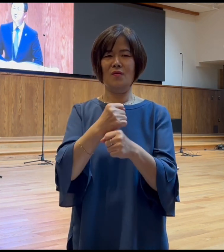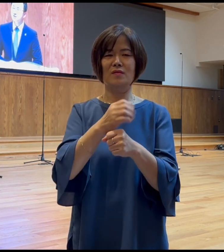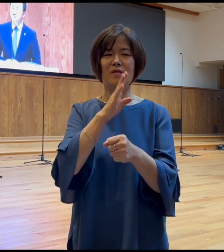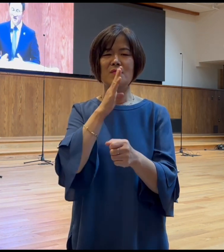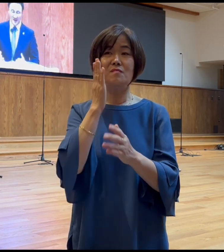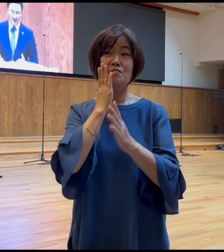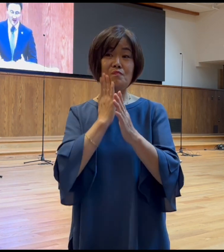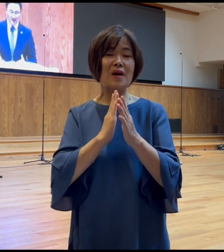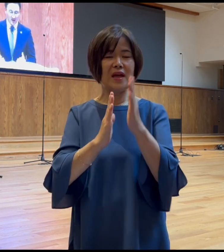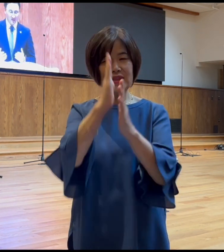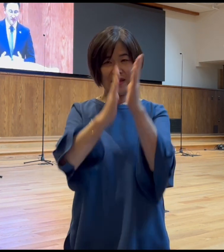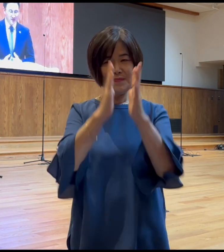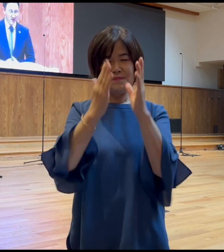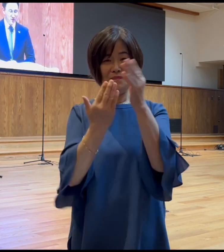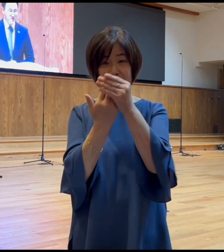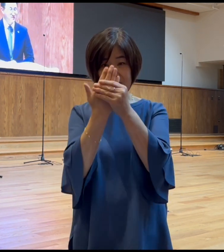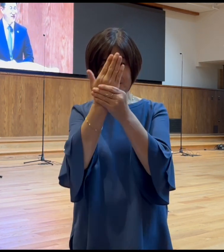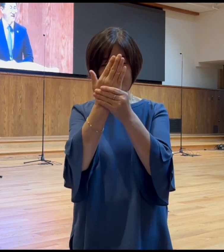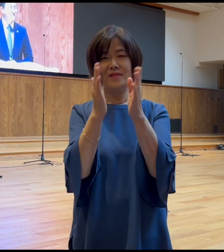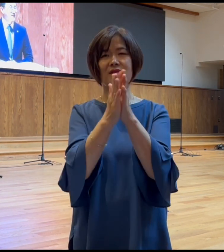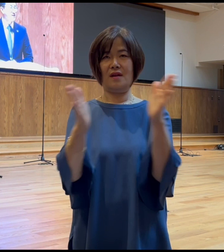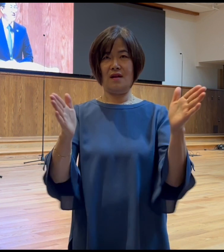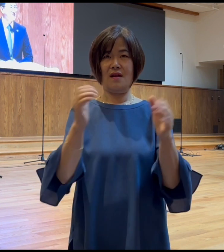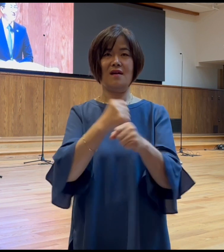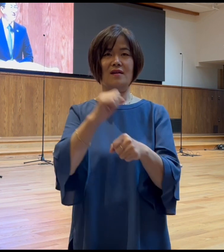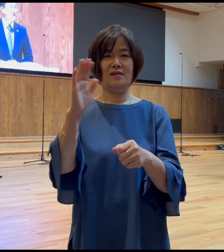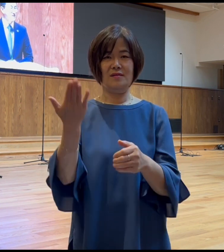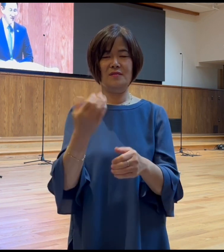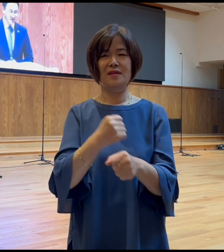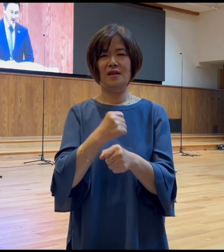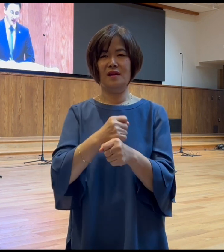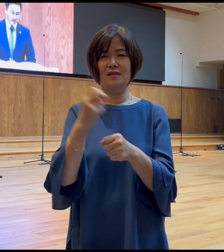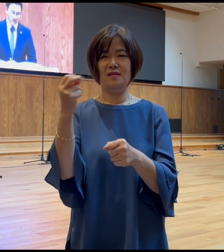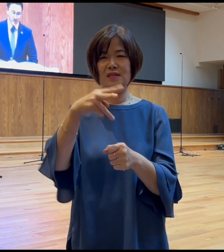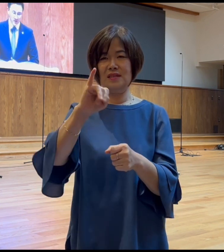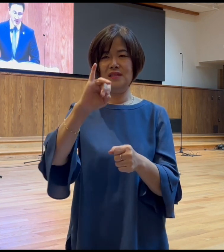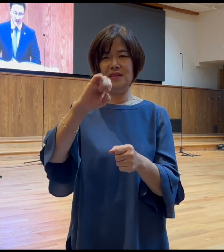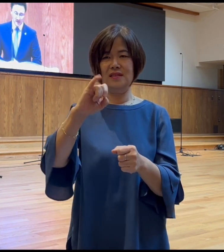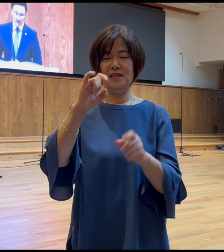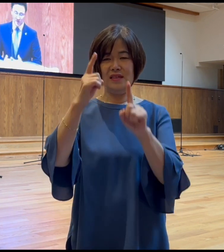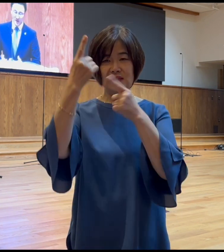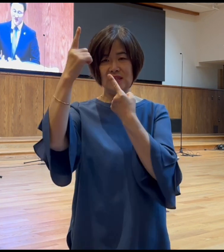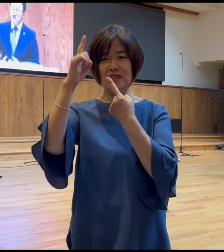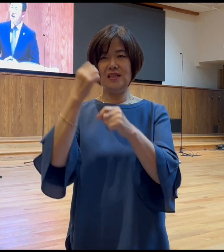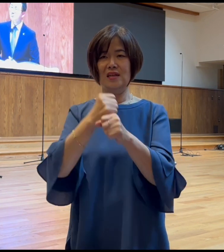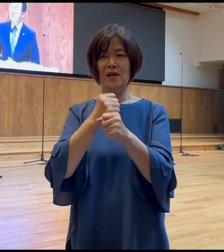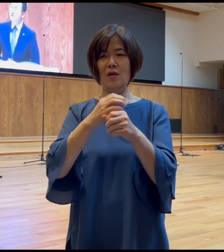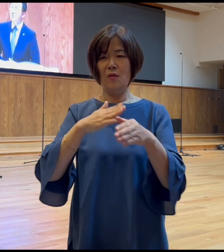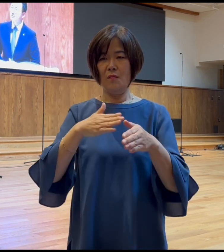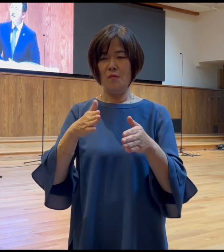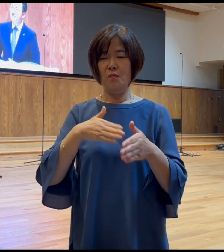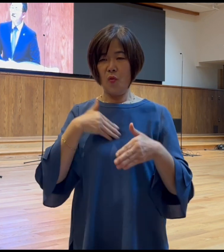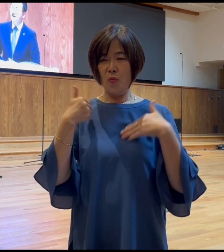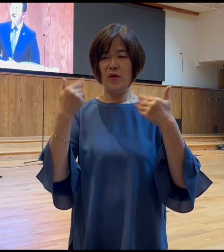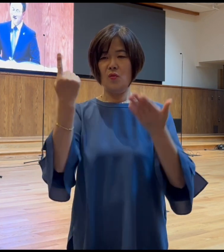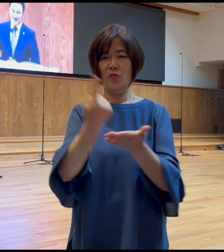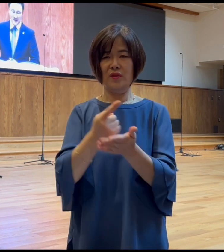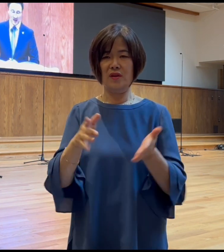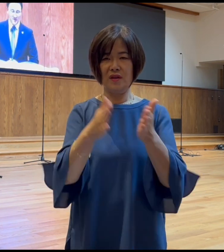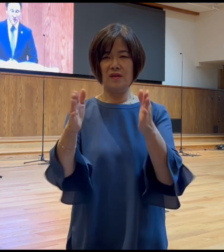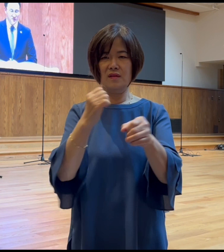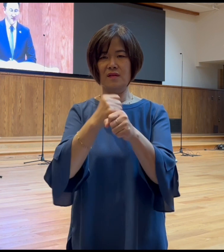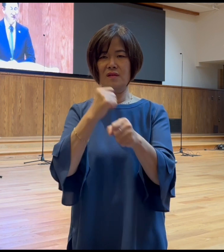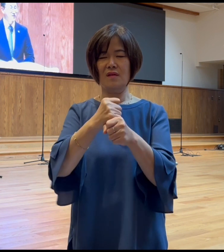사이로 푸른 잎들이 피어나고 있습니다. 시인 이혜인의 봄이 오는 길목에서 시 한 부분을 보면